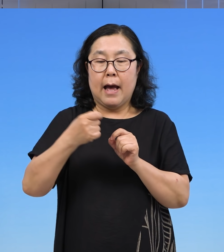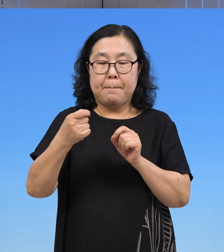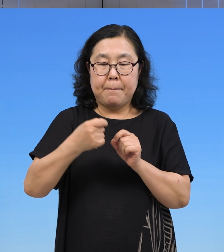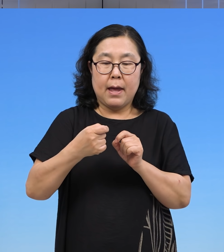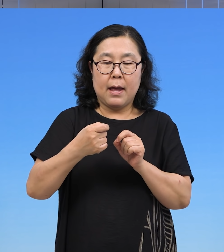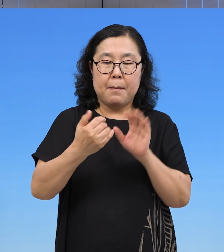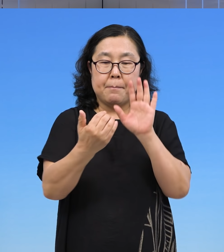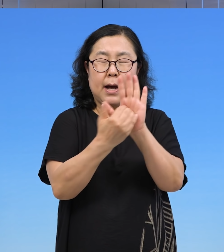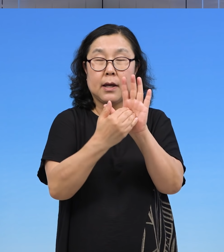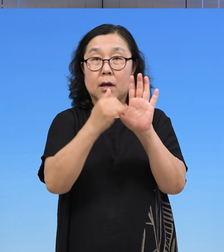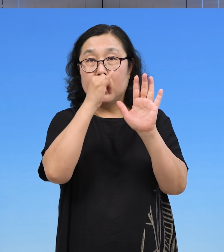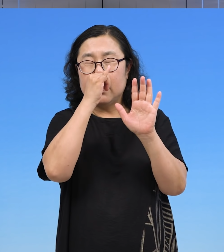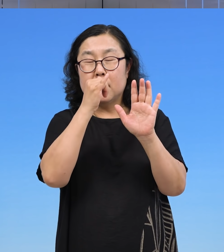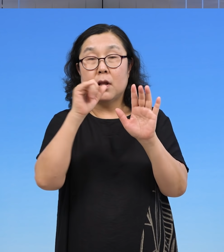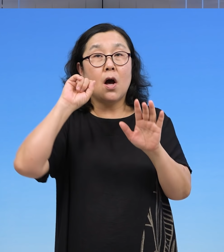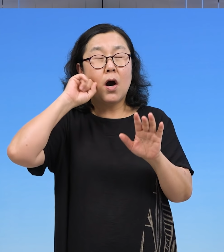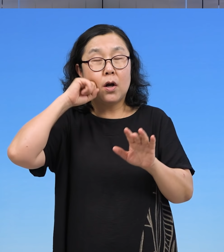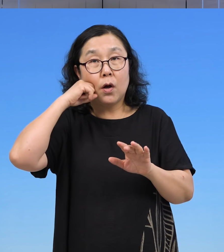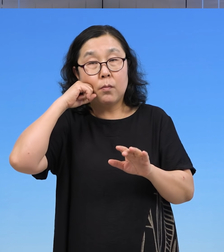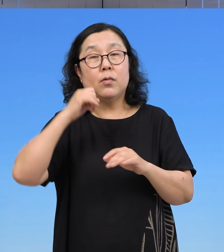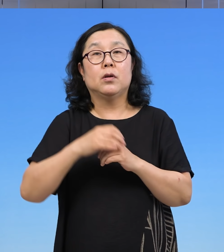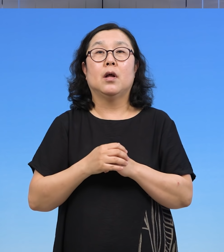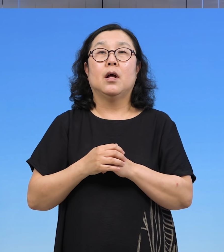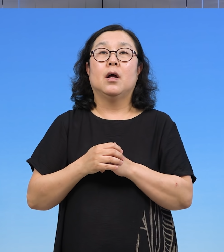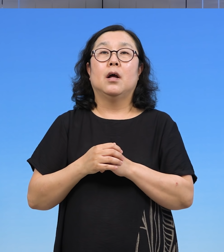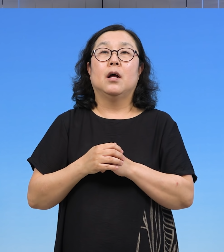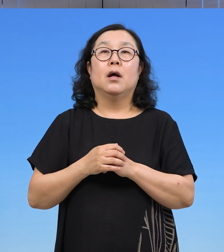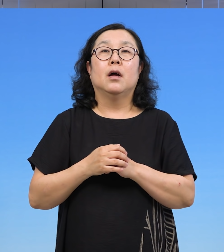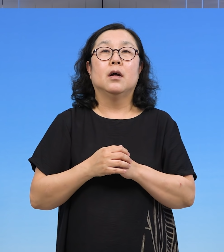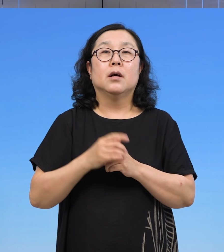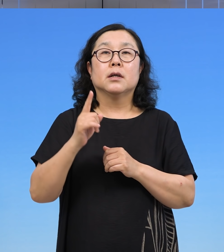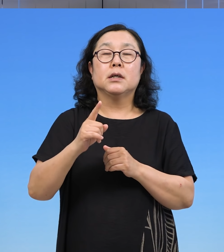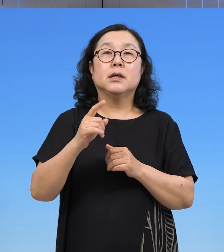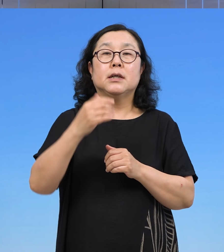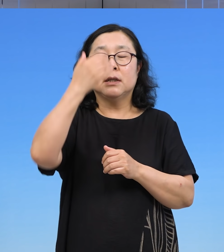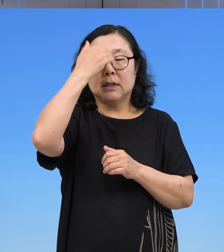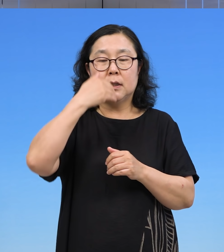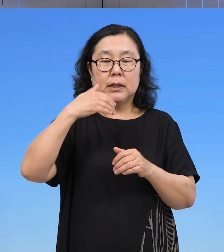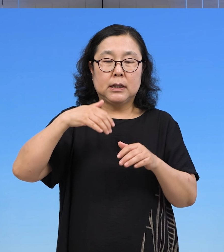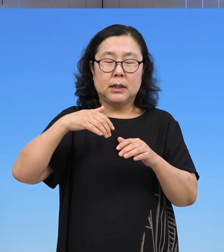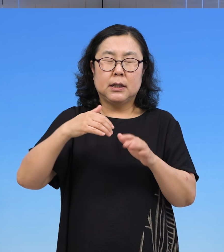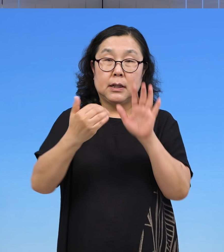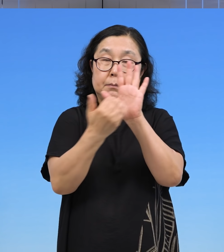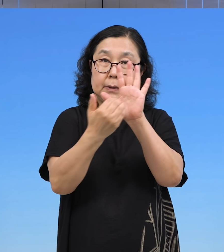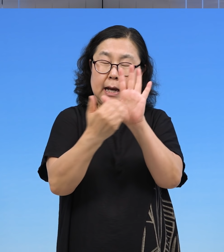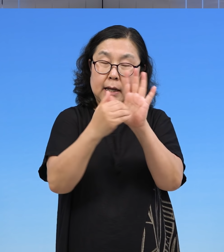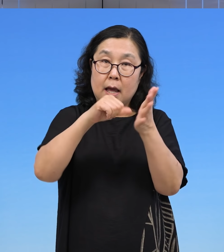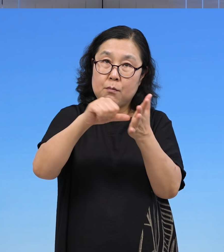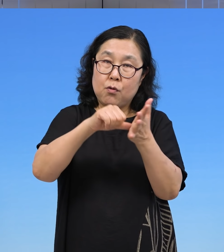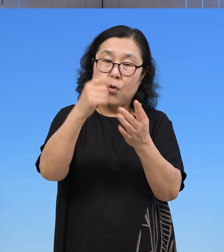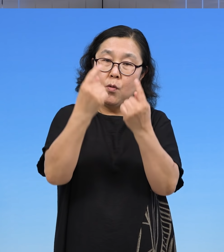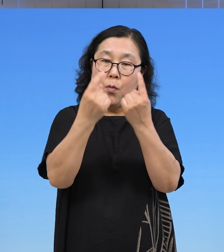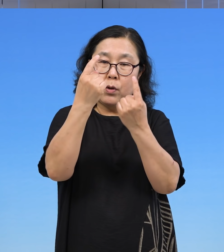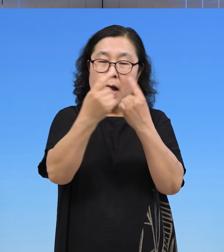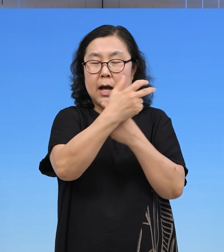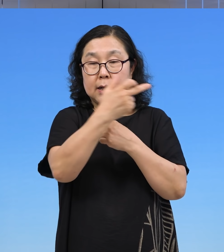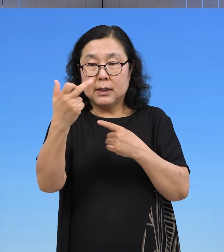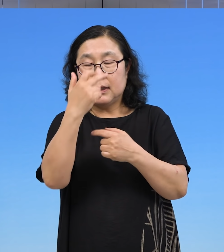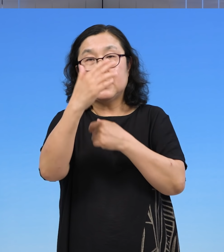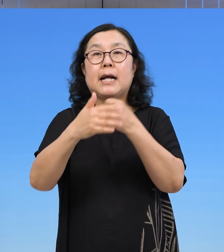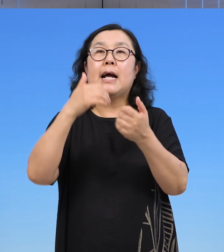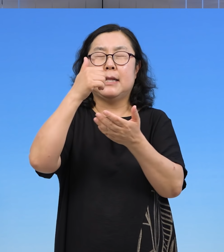아닙니다 아무리 높은 장애물이 있다 할지라도 그 장애물보다 크신 하나님 그 하나님을